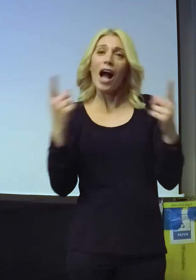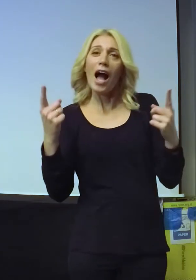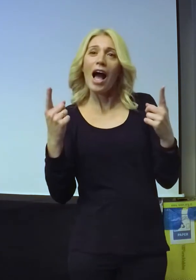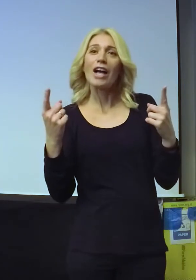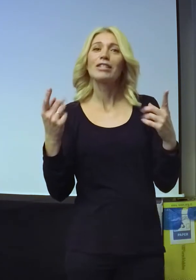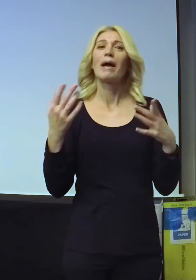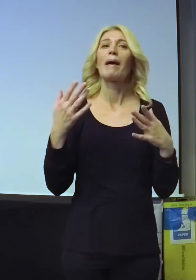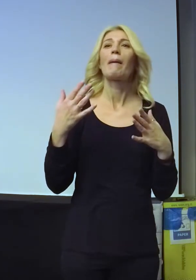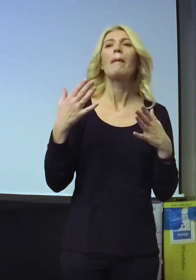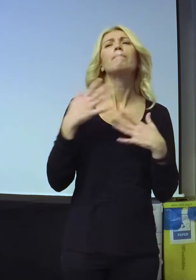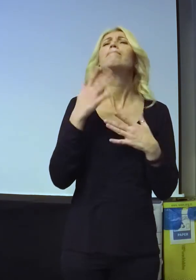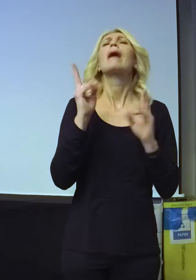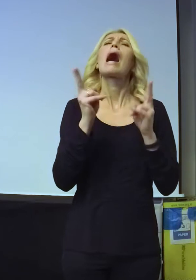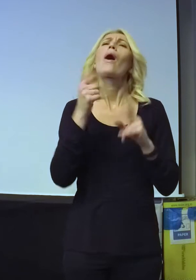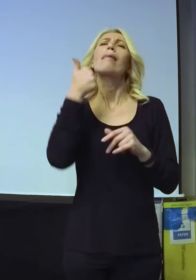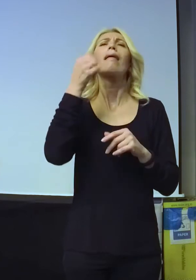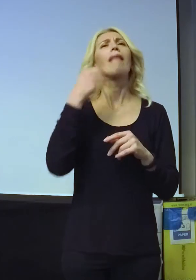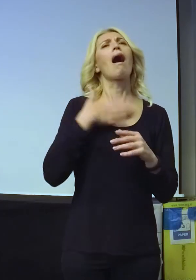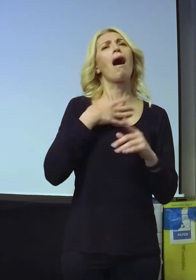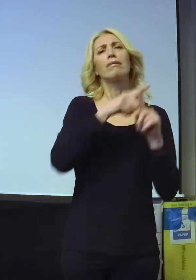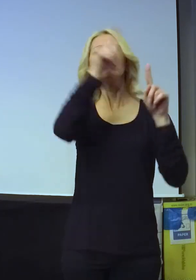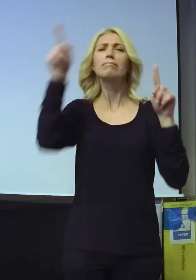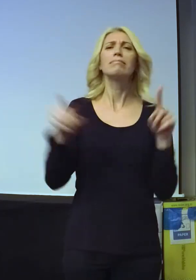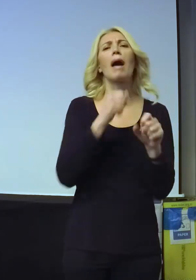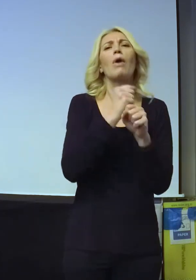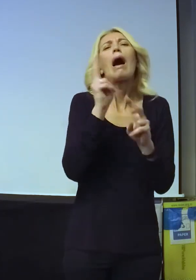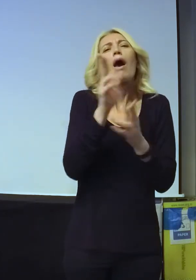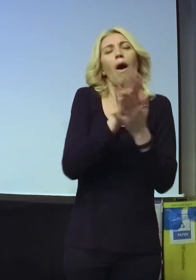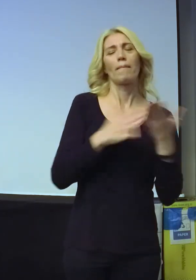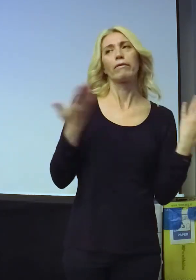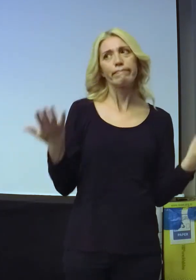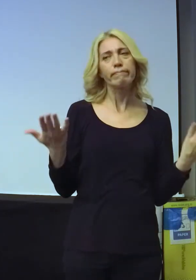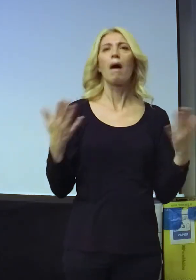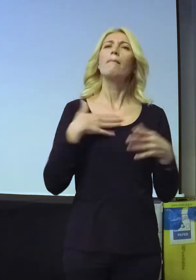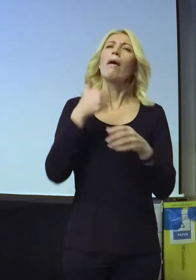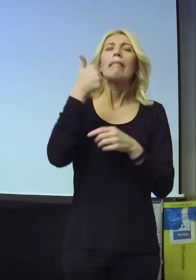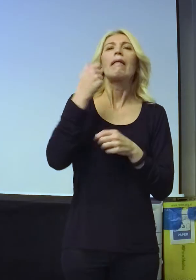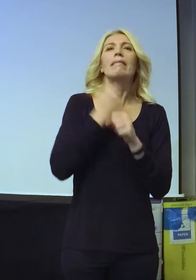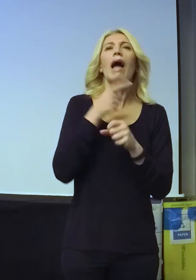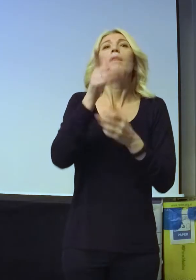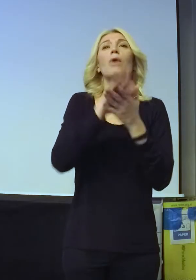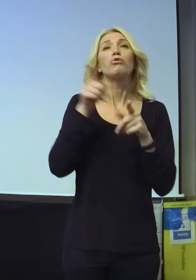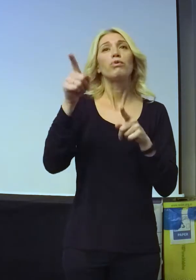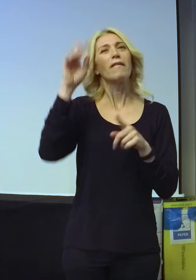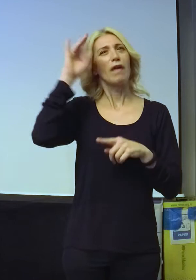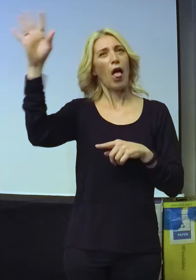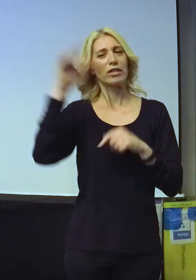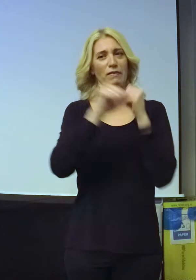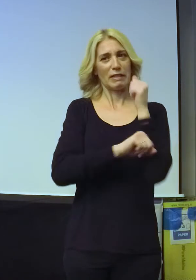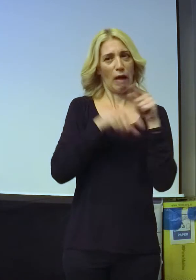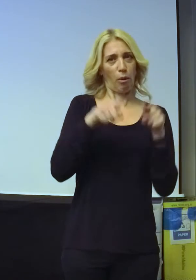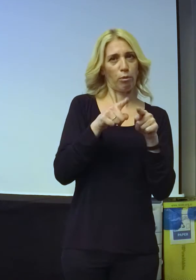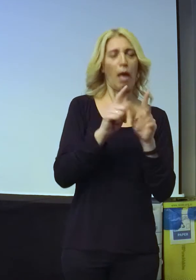da kažem da moj dan na poslu, kako ja krećem da radim. Znači, moj dan na poslu počinje ispred